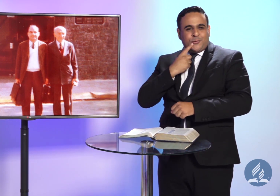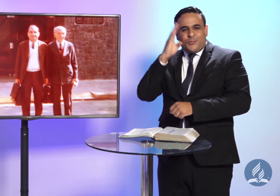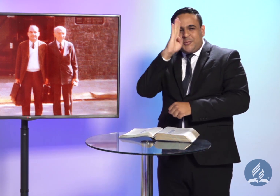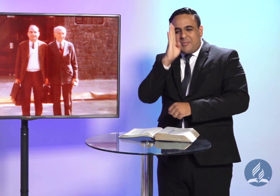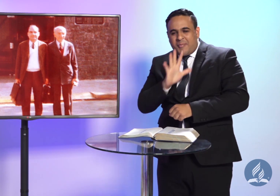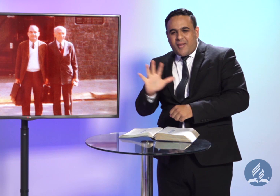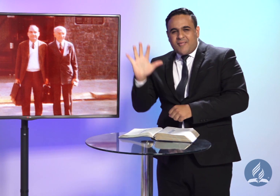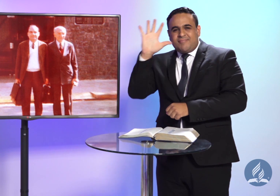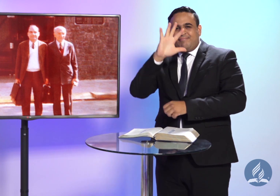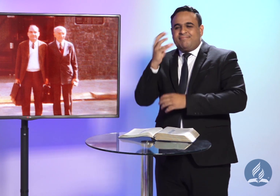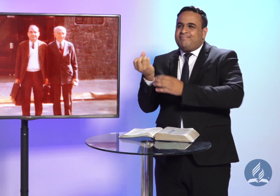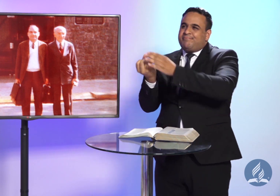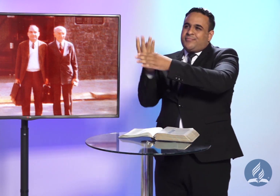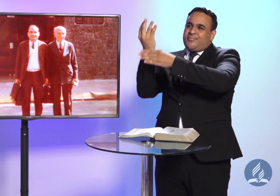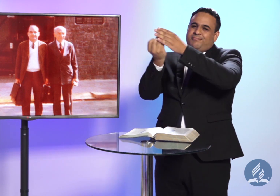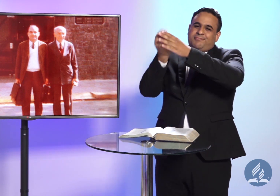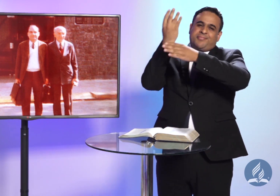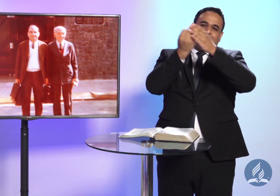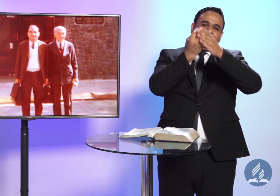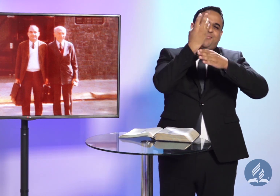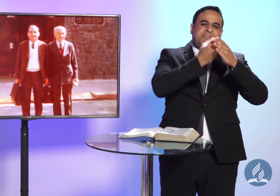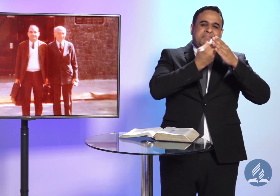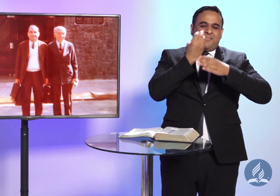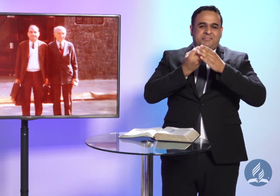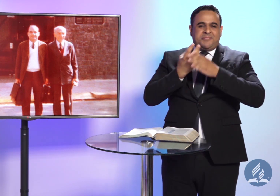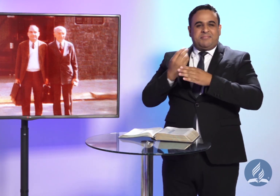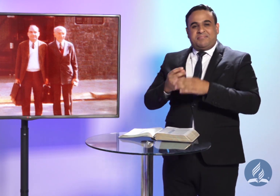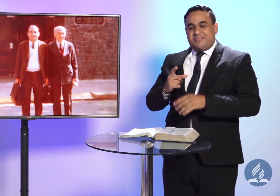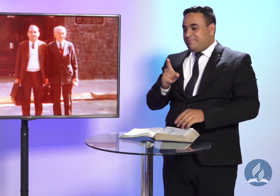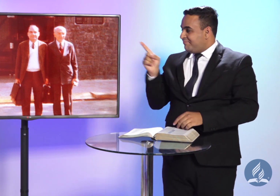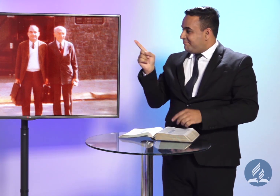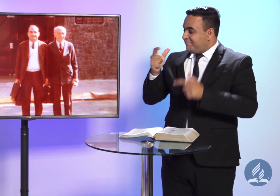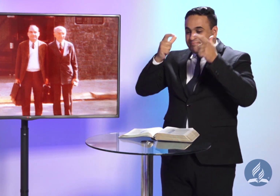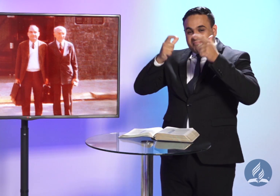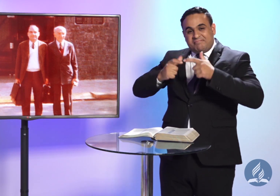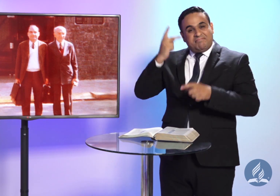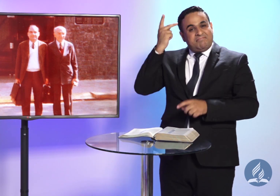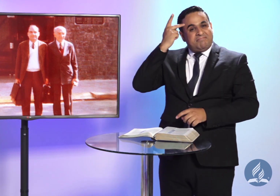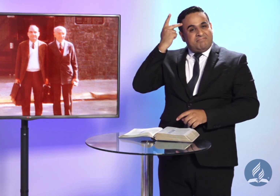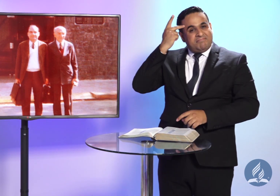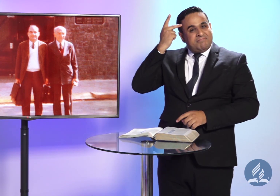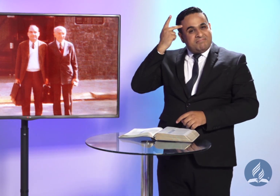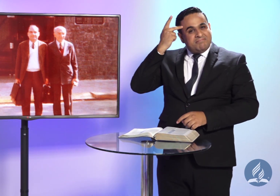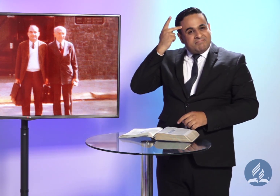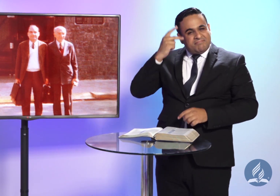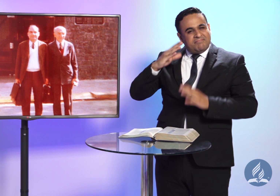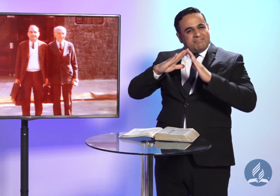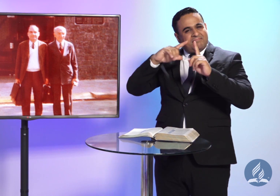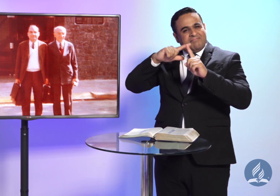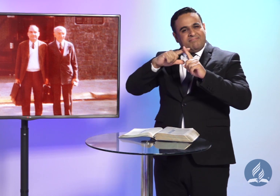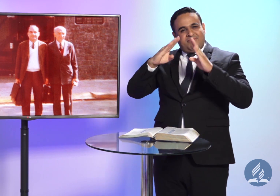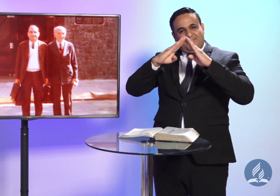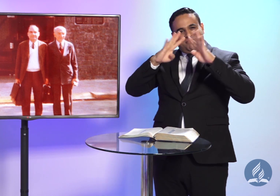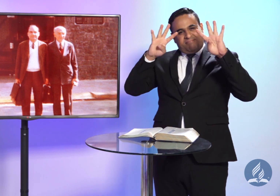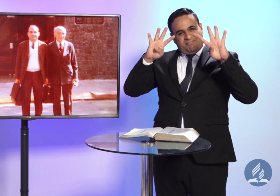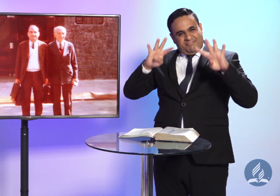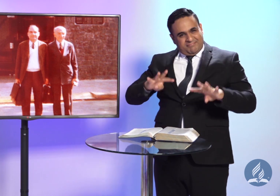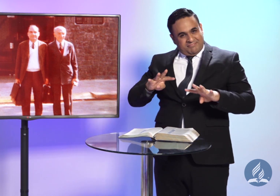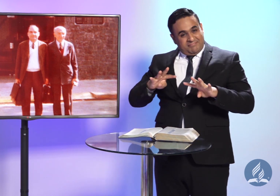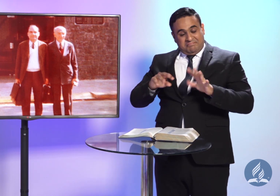todo o Brasil. E isso aconteceu na Igreja Central, quando o Luiz Melito e o Vivaldo